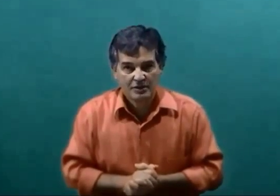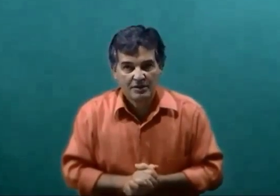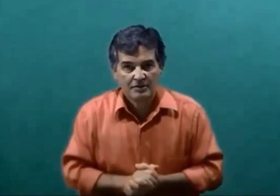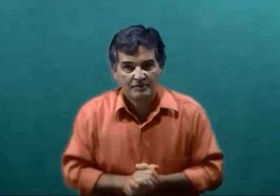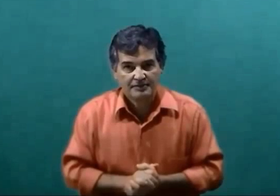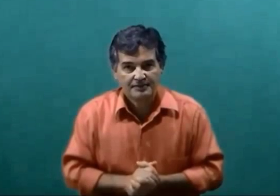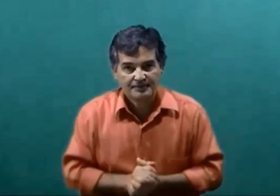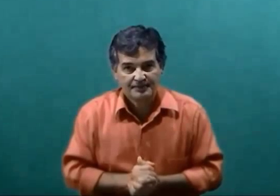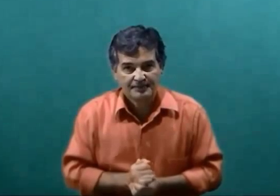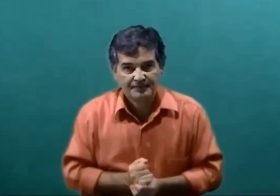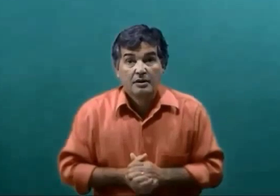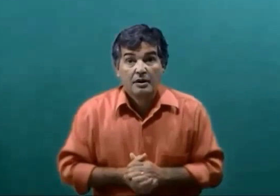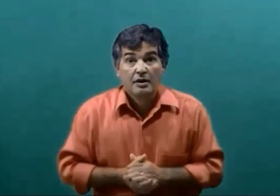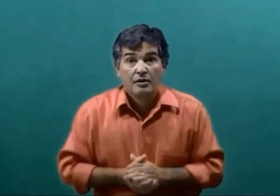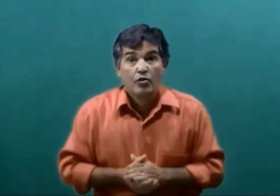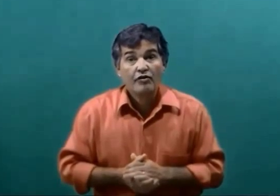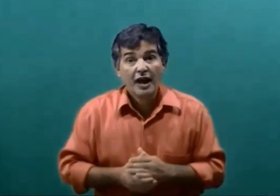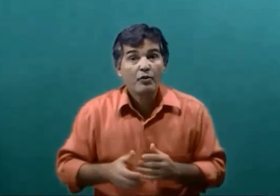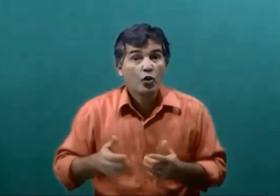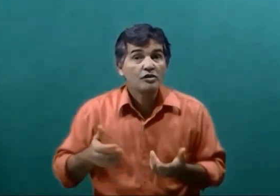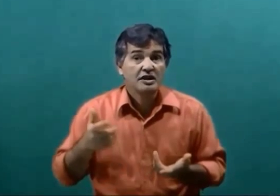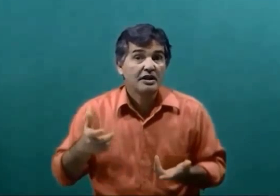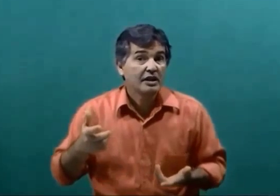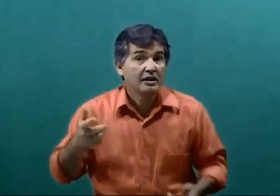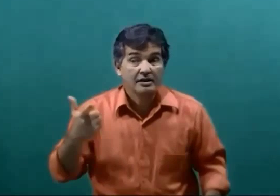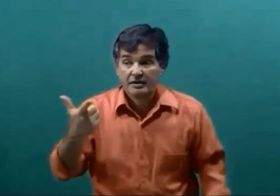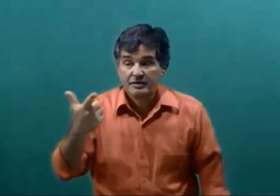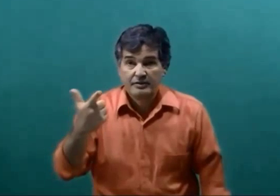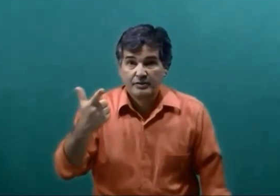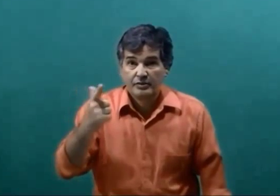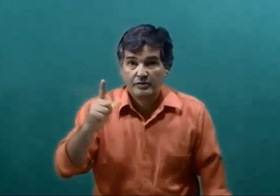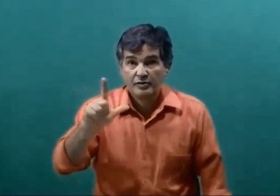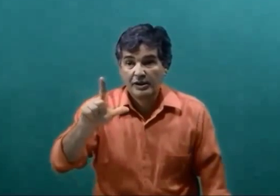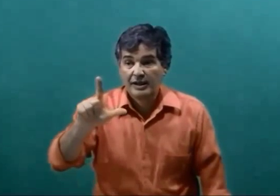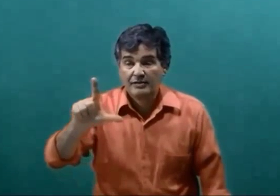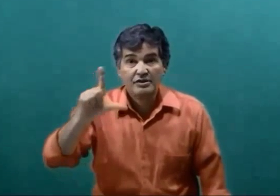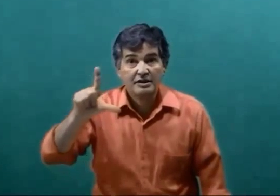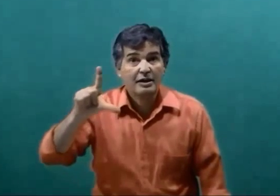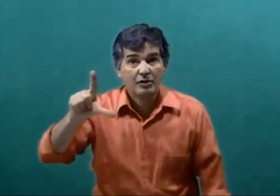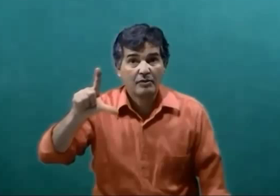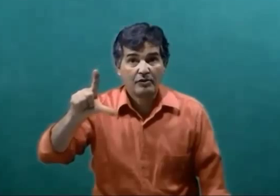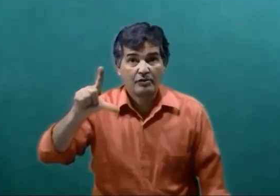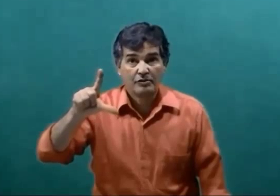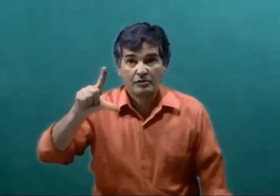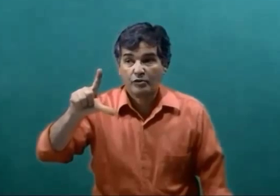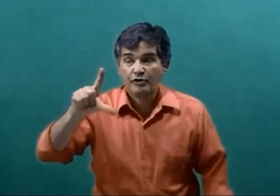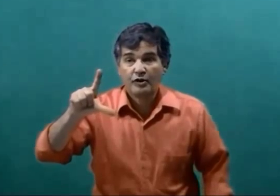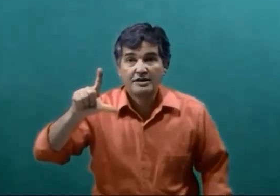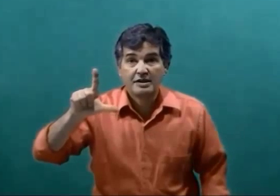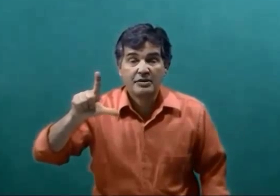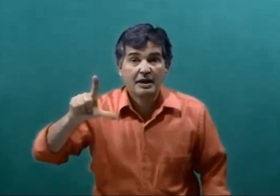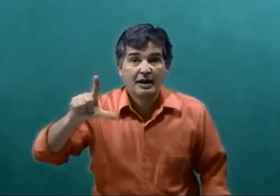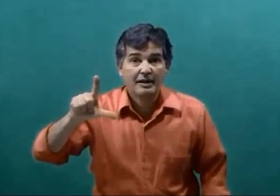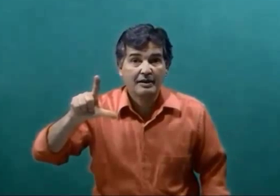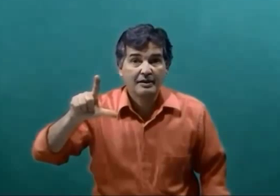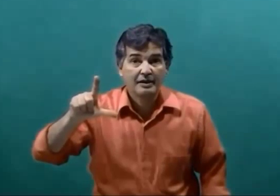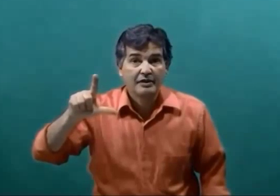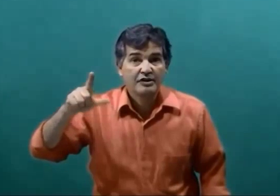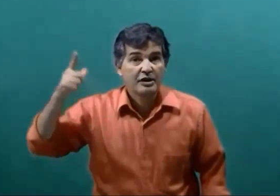situação. O verbo conseguir, vamos lá, você está com a mão, configuração em L, e você